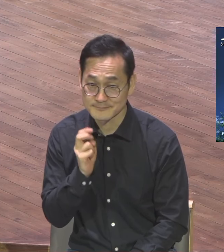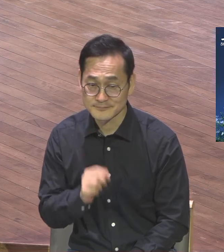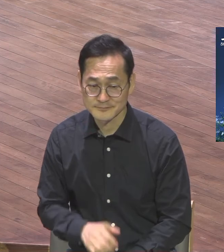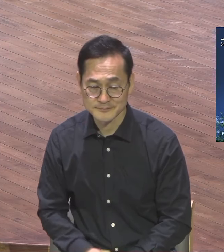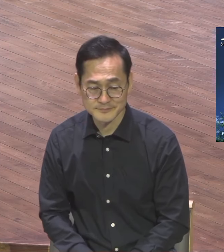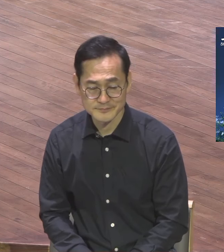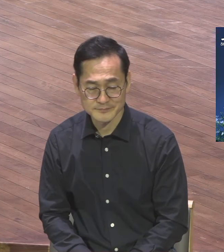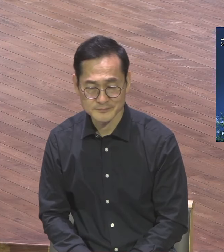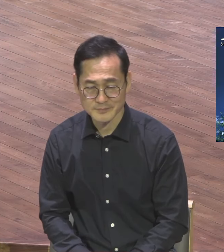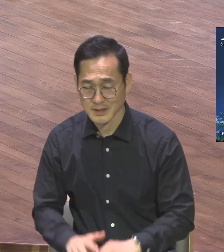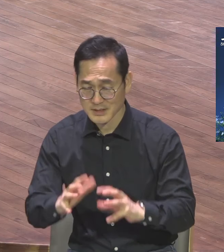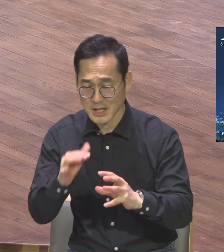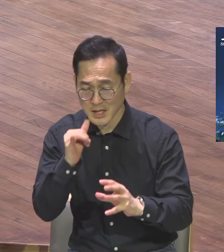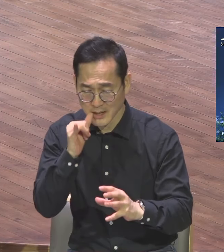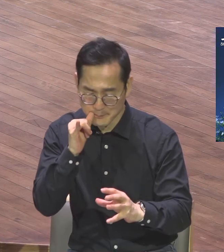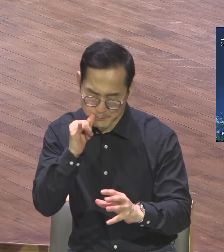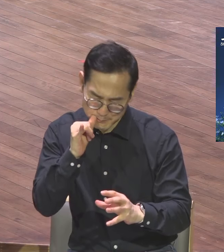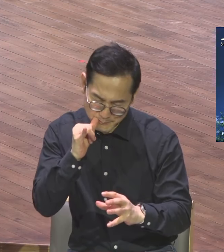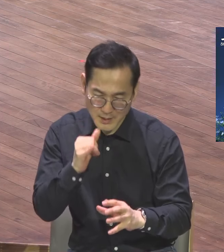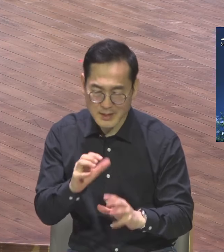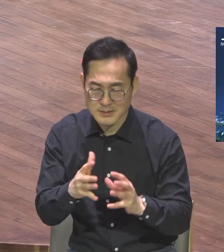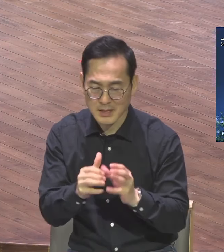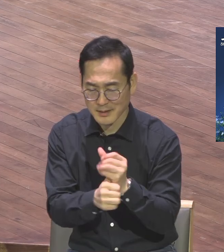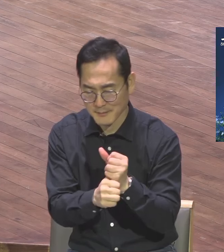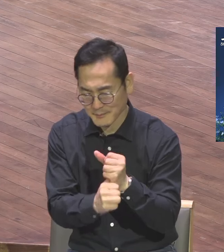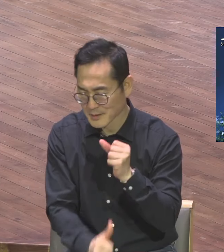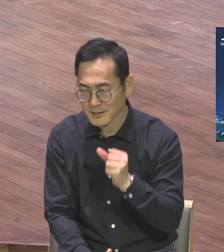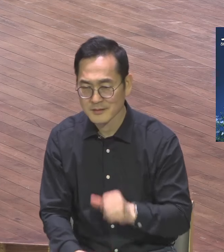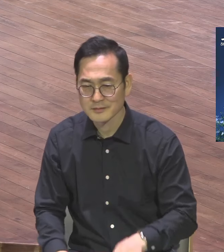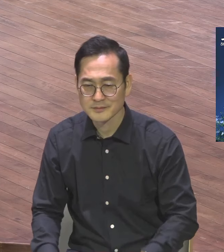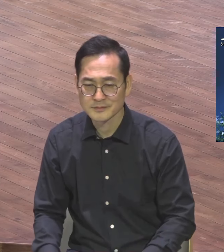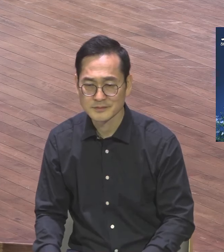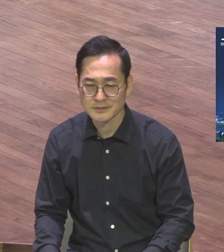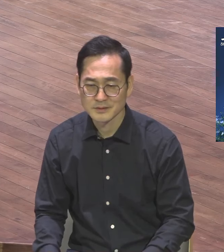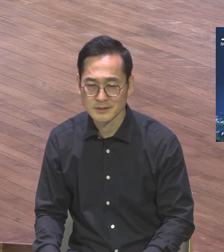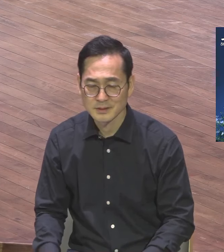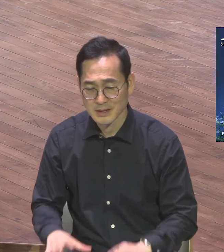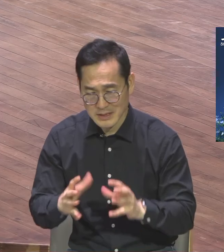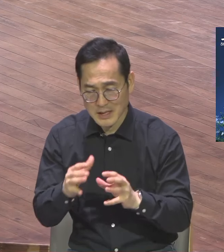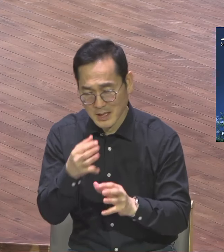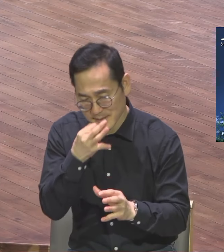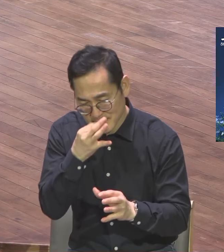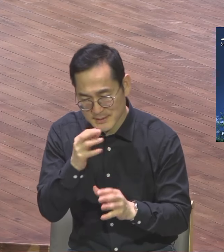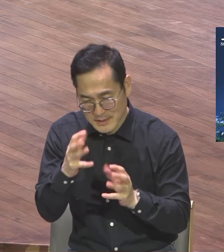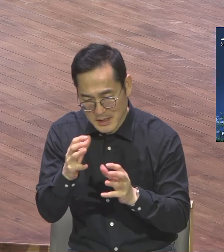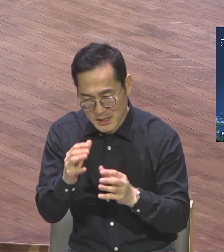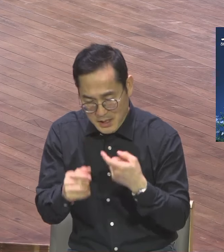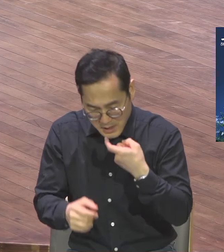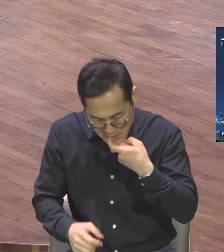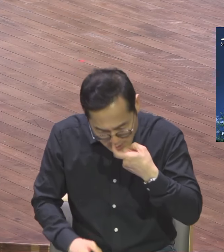세상을 너무 좋아해서, 세상 욕심이 너무 차가지고. 용서 여러분,